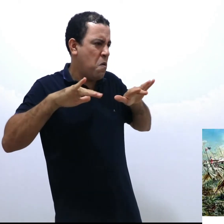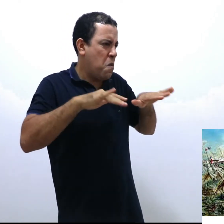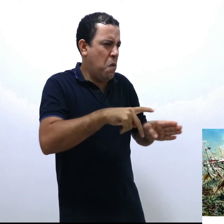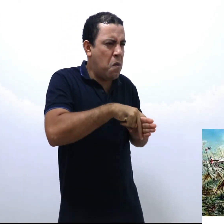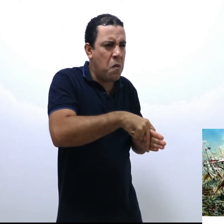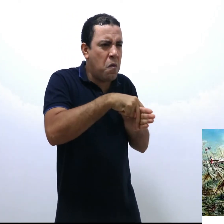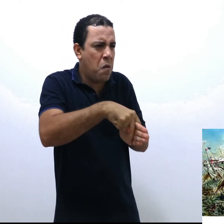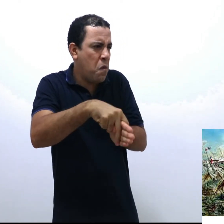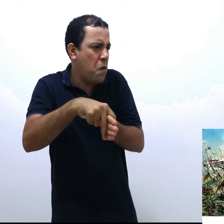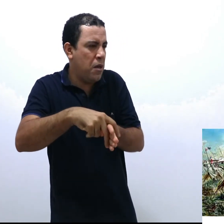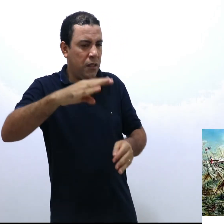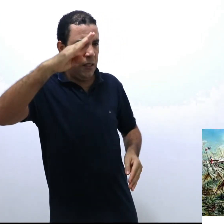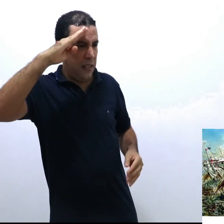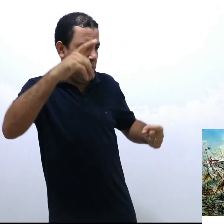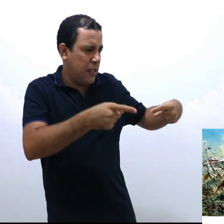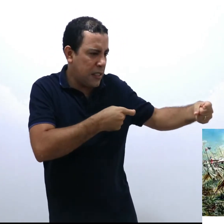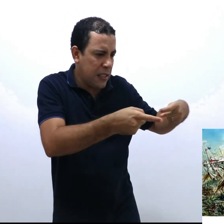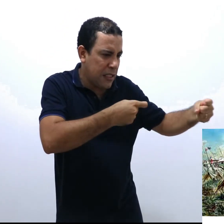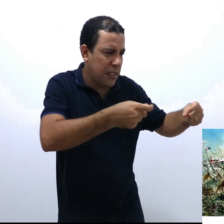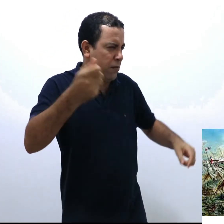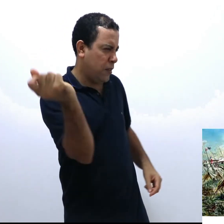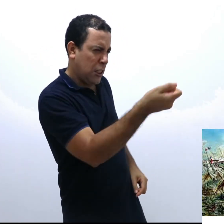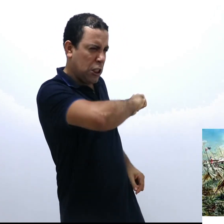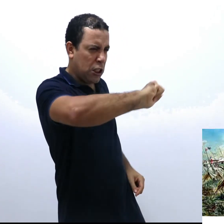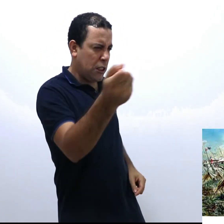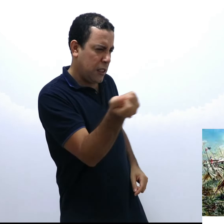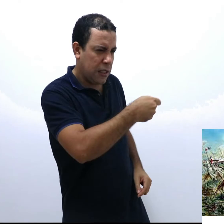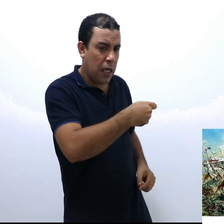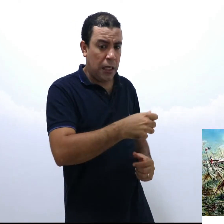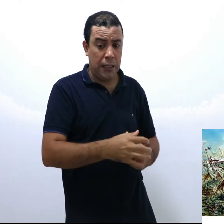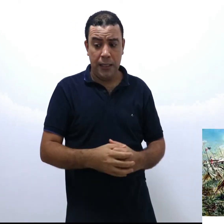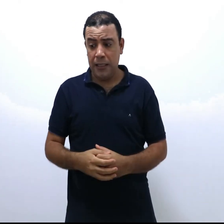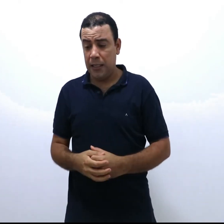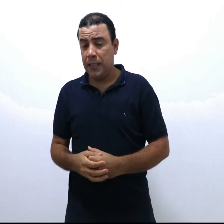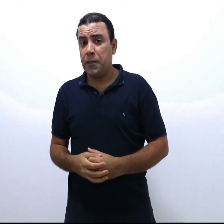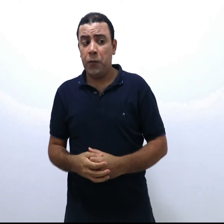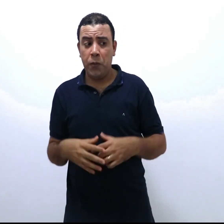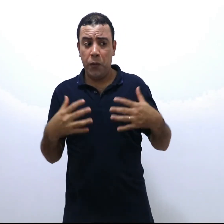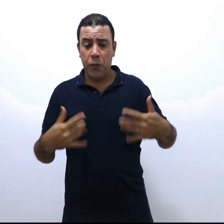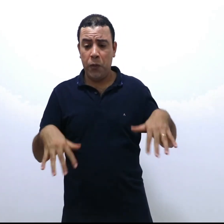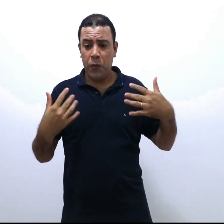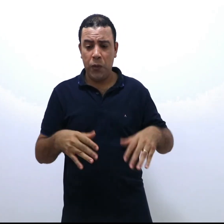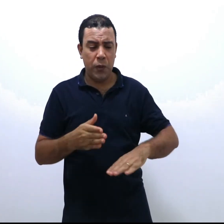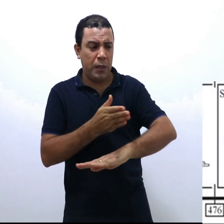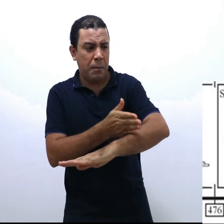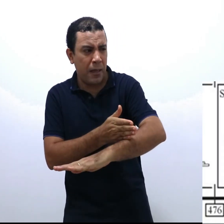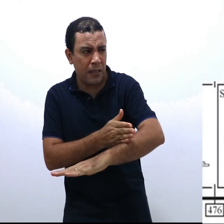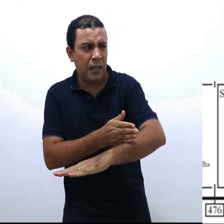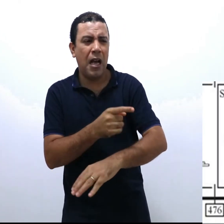feudalismo, nas condições religiosas, nas cruzadas, então eles dizem que esse período da Idade Média foi como um período de